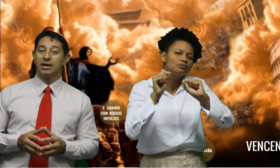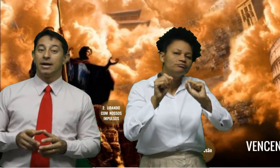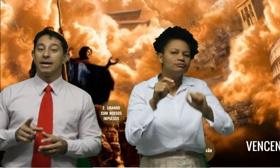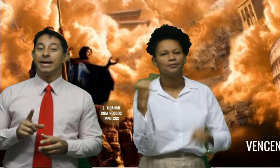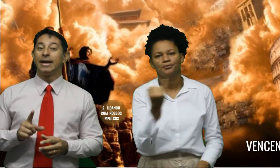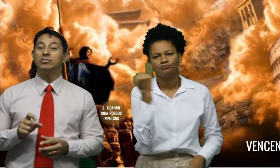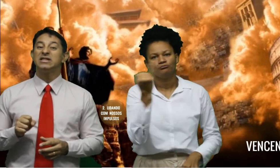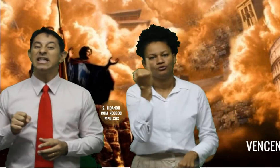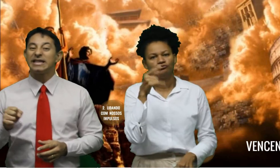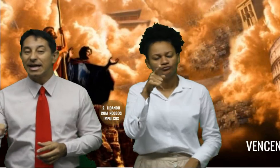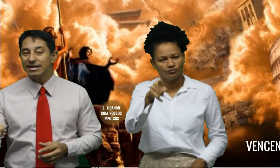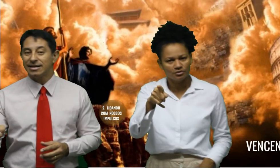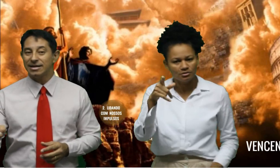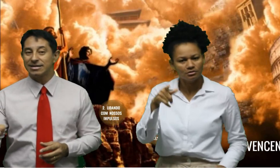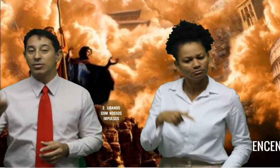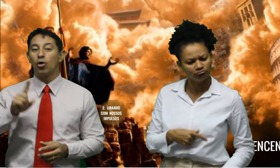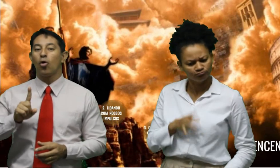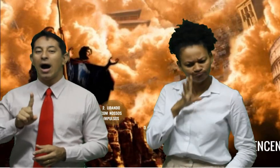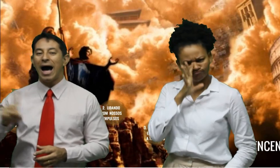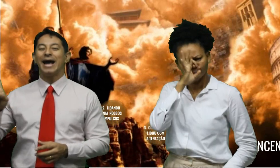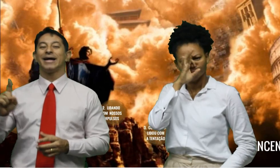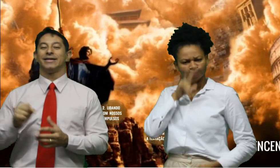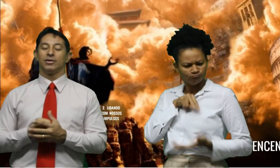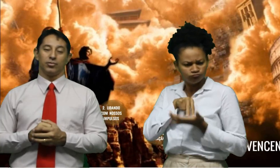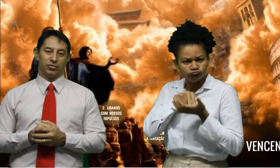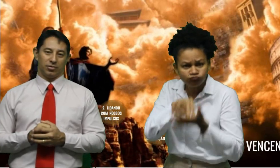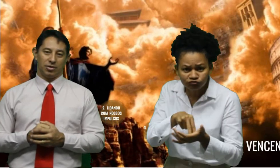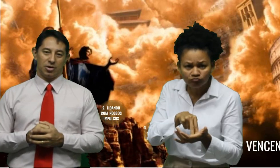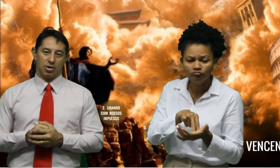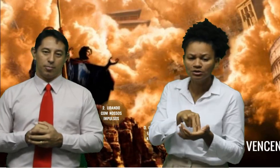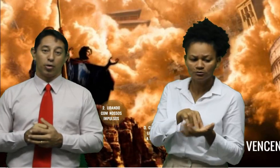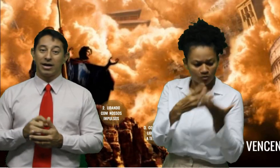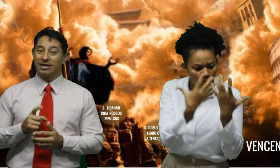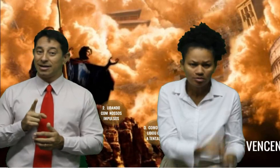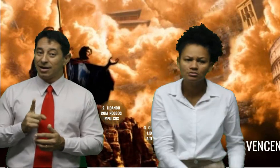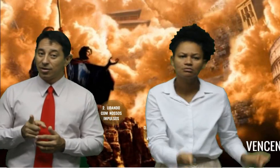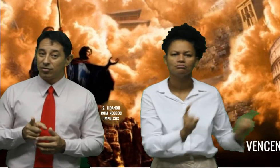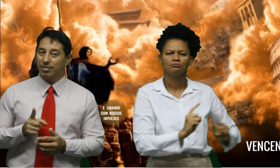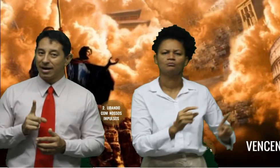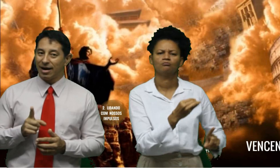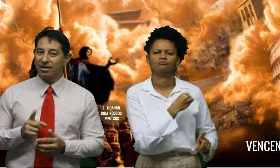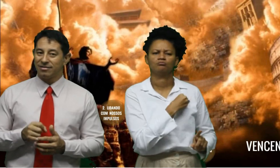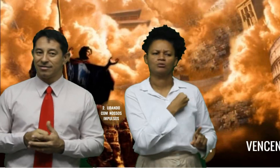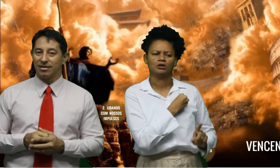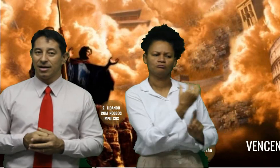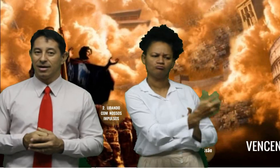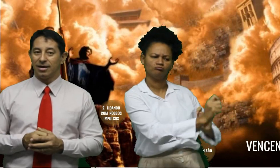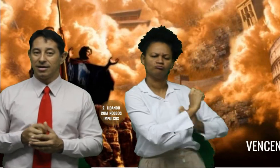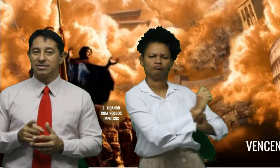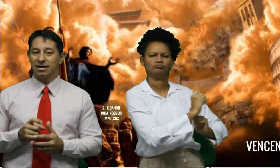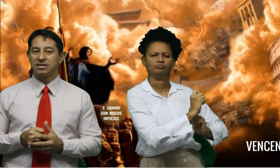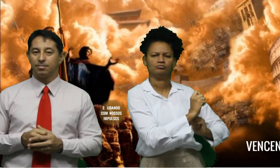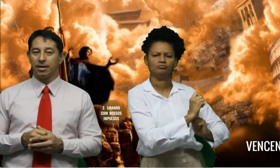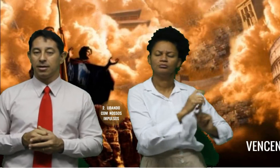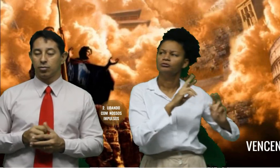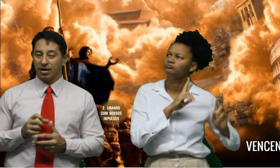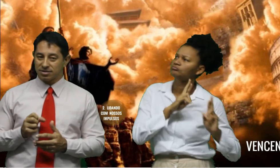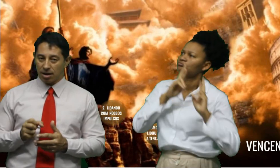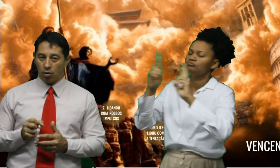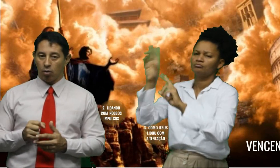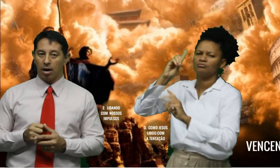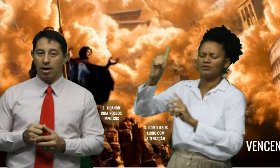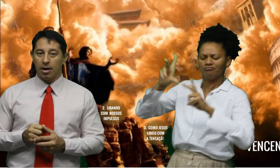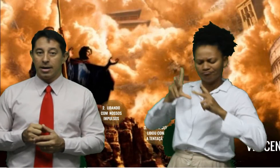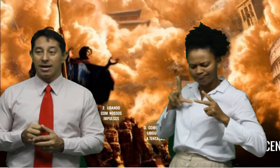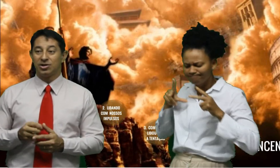precisamos não ceder à tentação e honrar a Deus, porque Deus merece esse respeito,